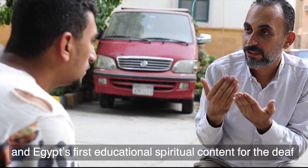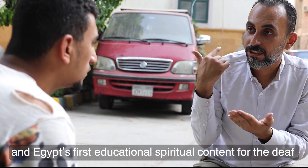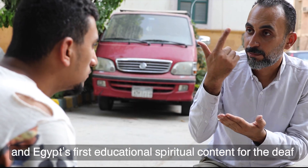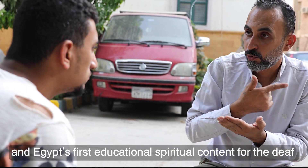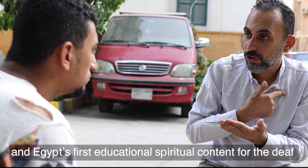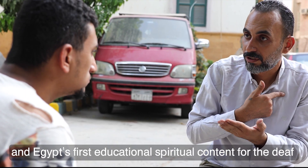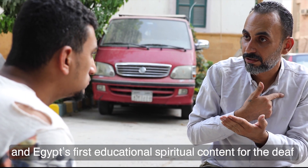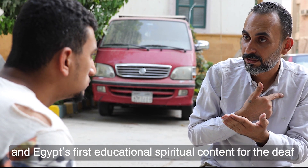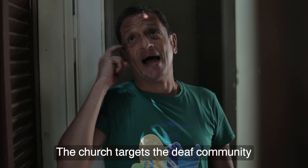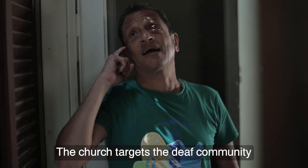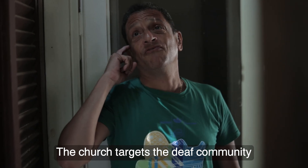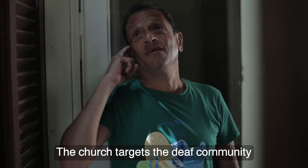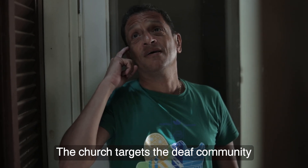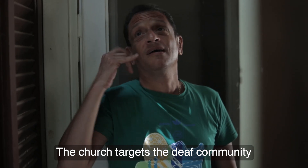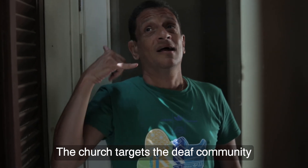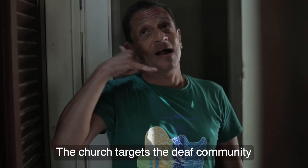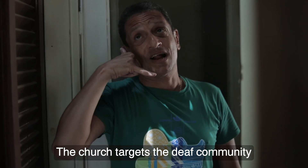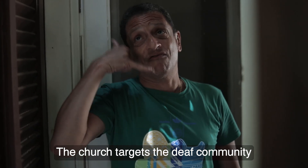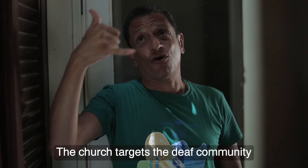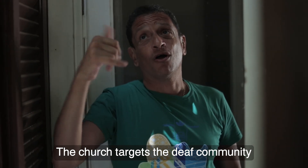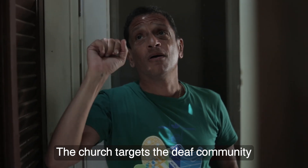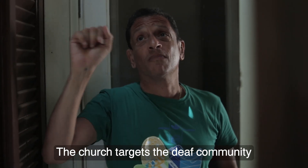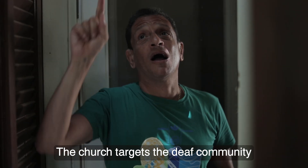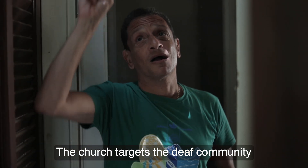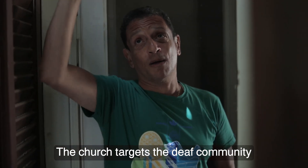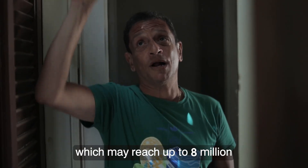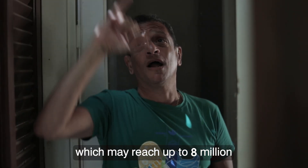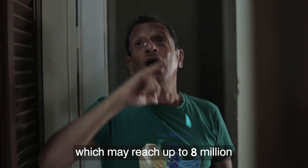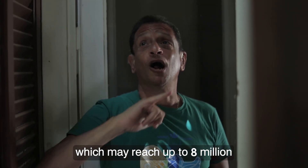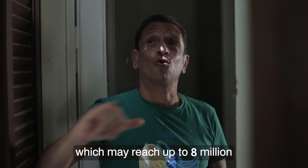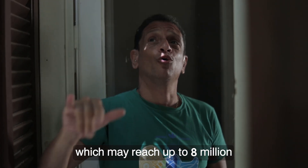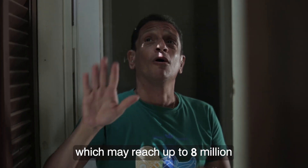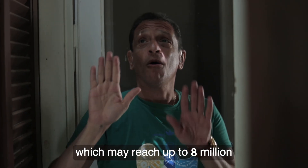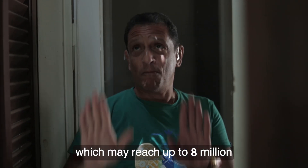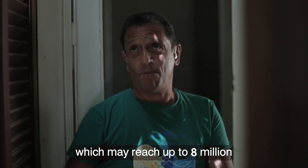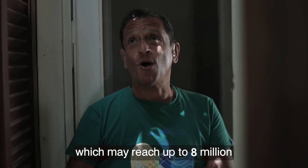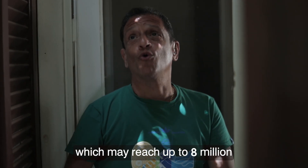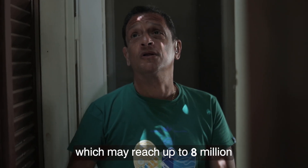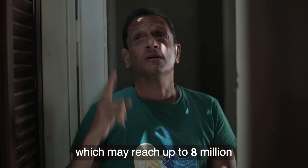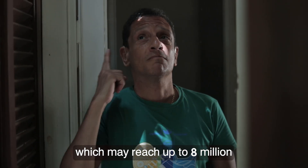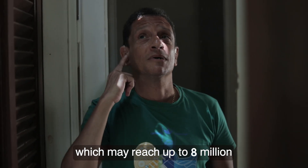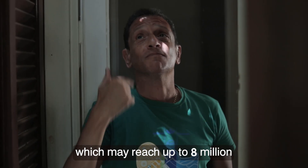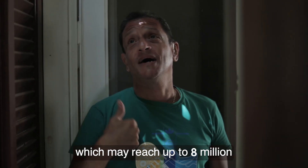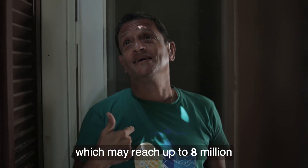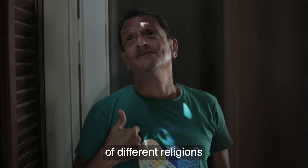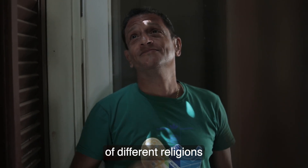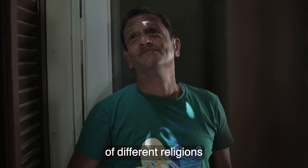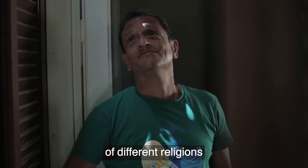للصم في مصر تستهدف الكنيسة مجتمع الصم والذي يصل عددهم 8 مليون من مختلف